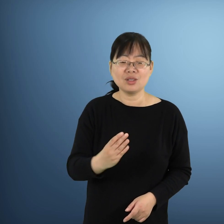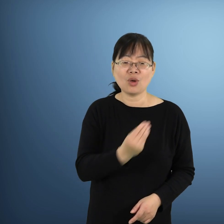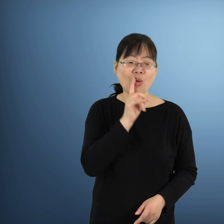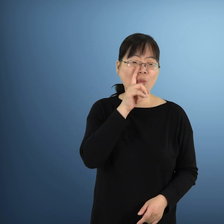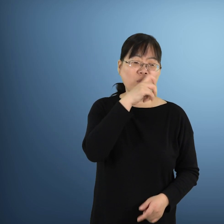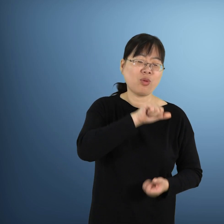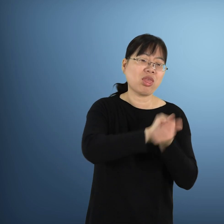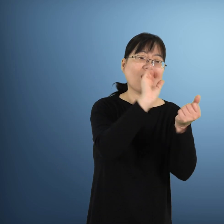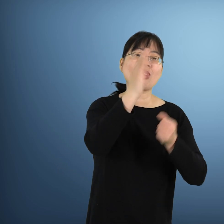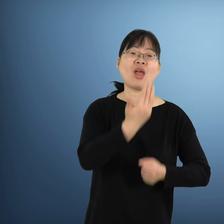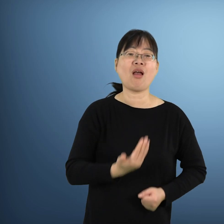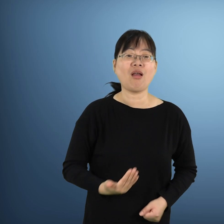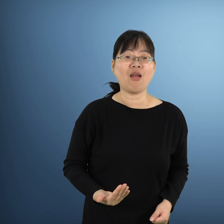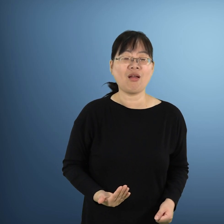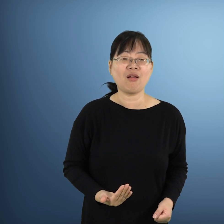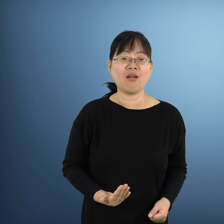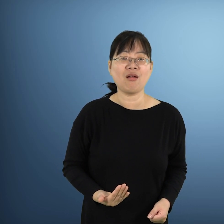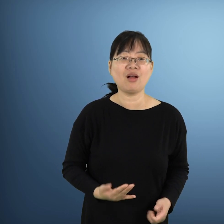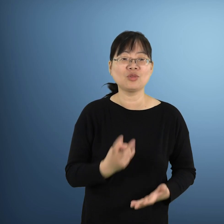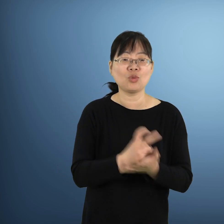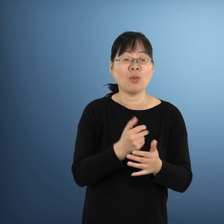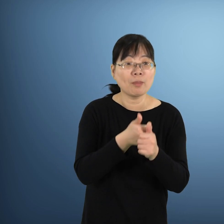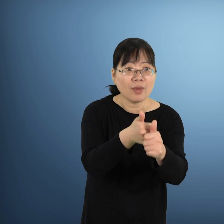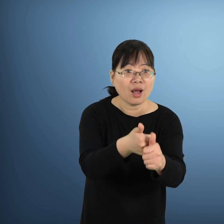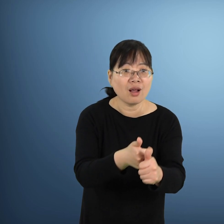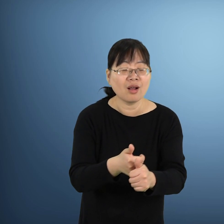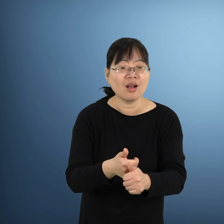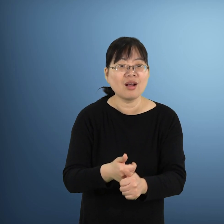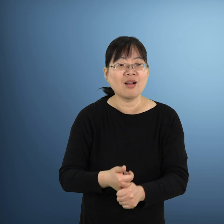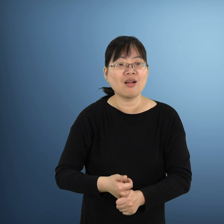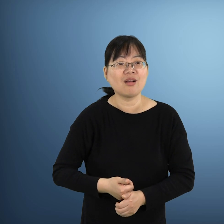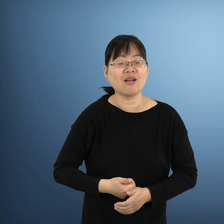거룩이 부정해지는 거예요. 율법에 의하면